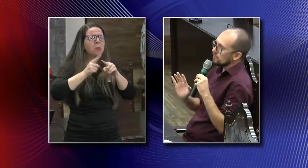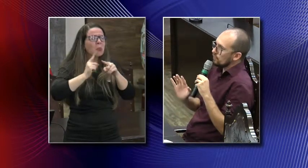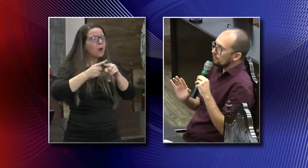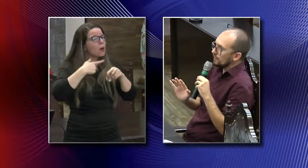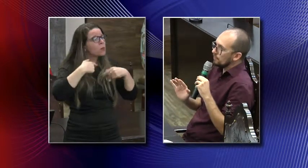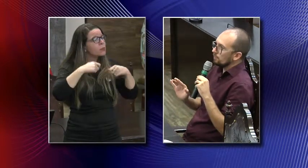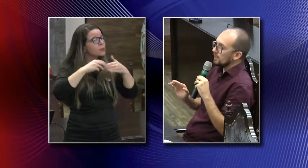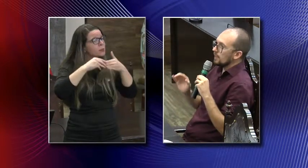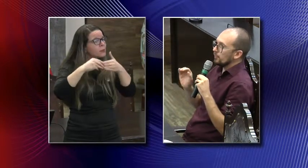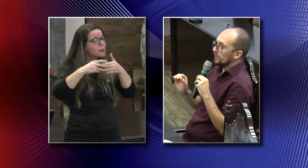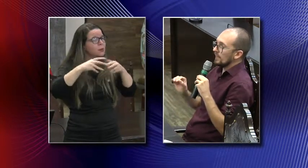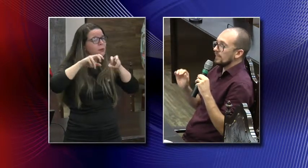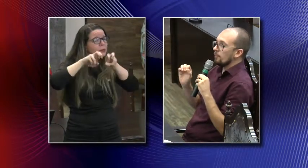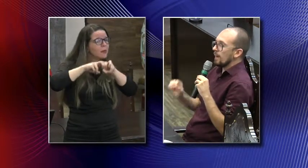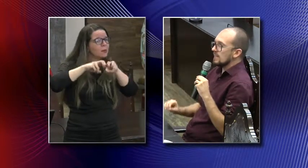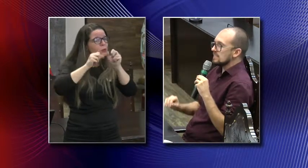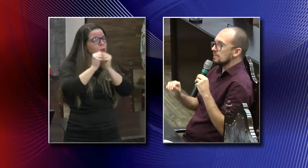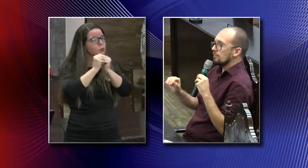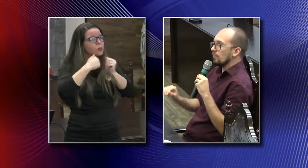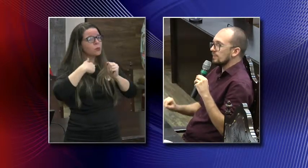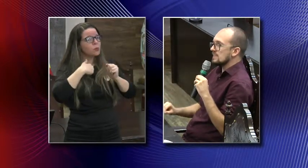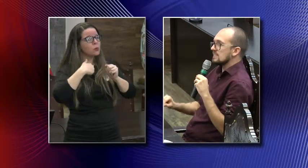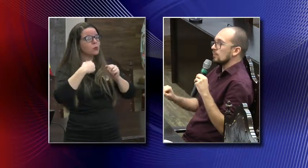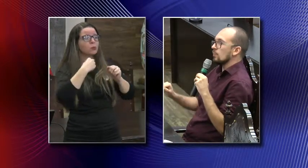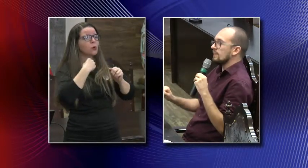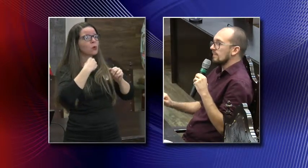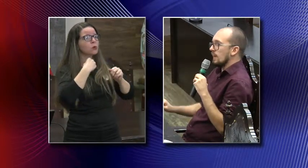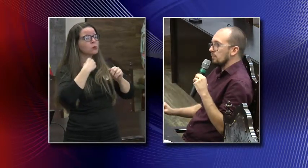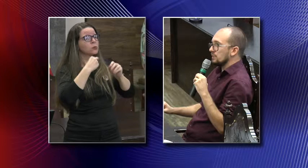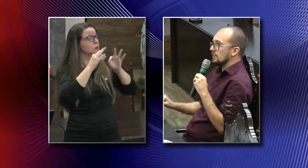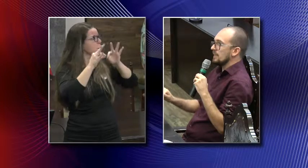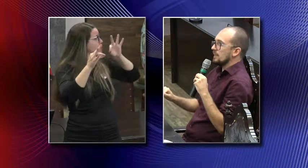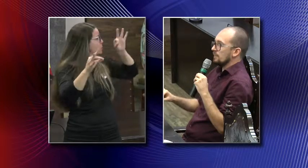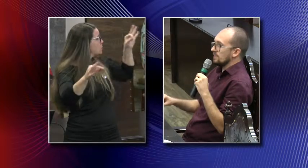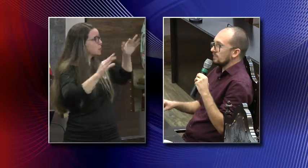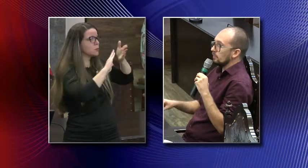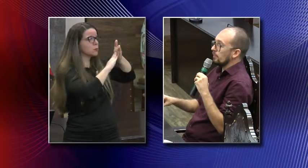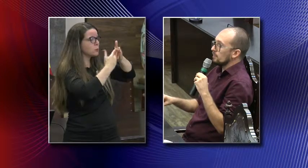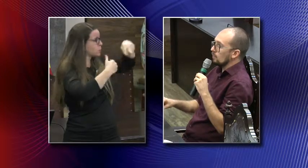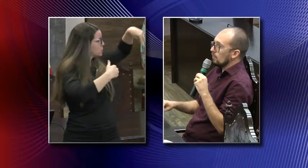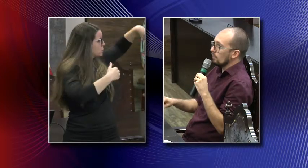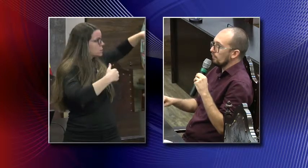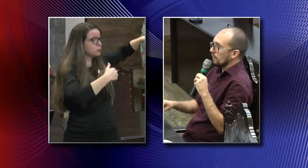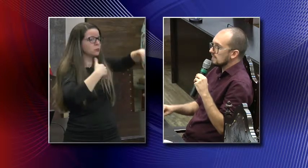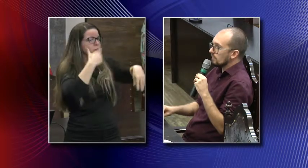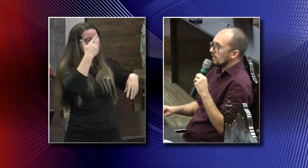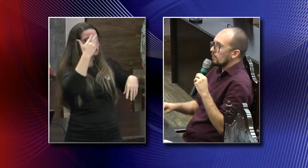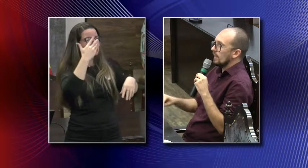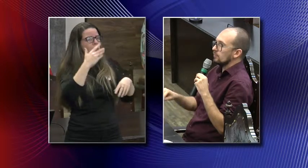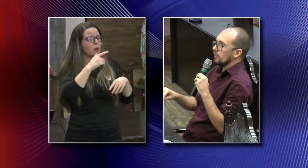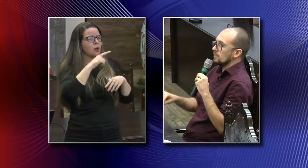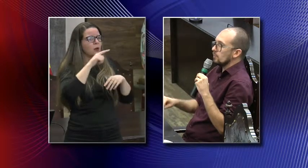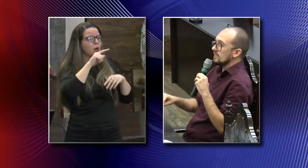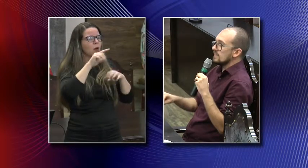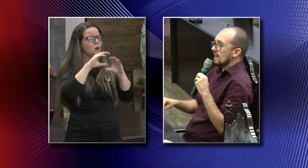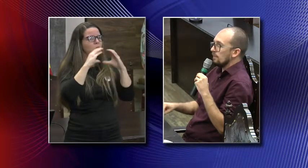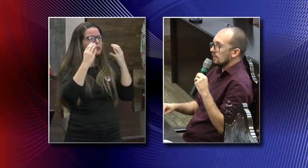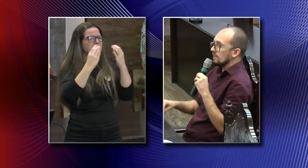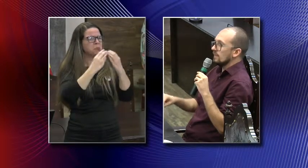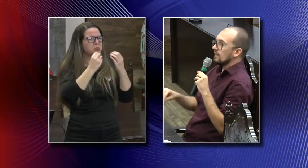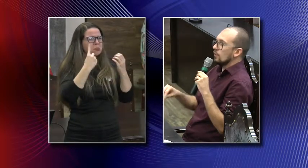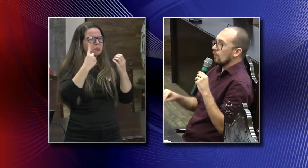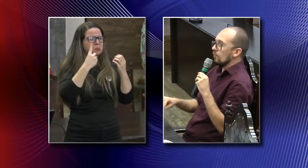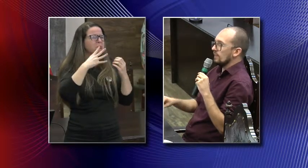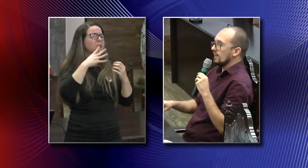eu desconfio. Por quê? Não basta providenciar um intérprete. Precisa ser uma pessoa com formação adequada, uma pessoa que